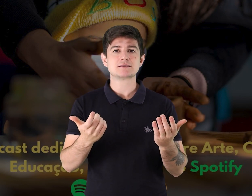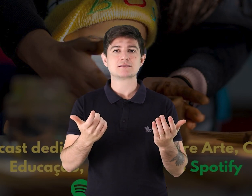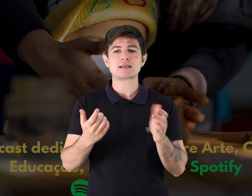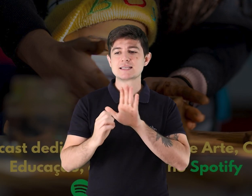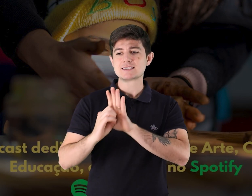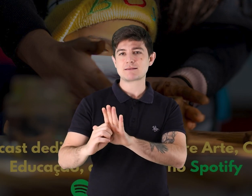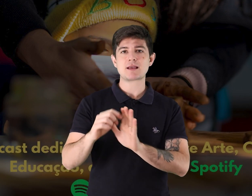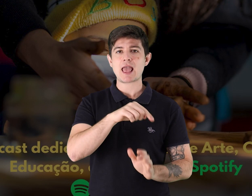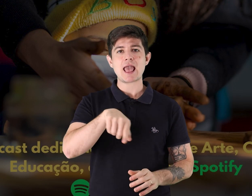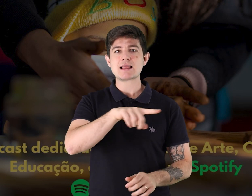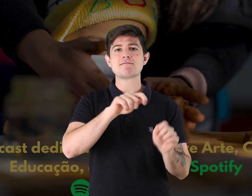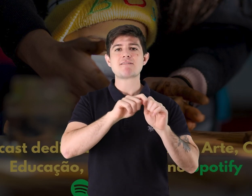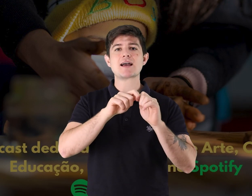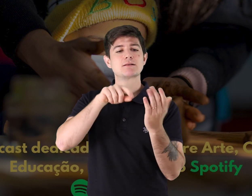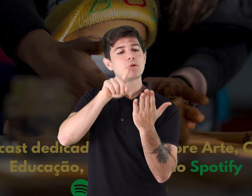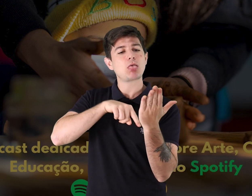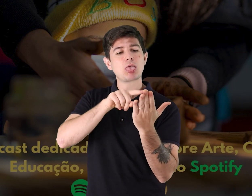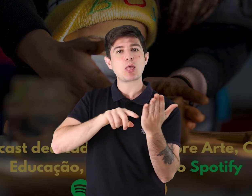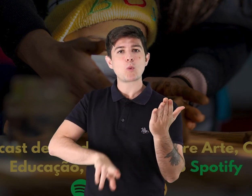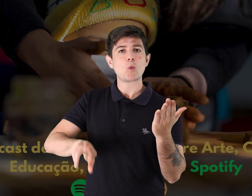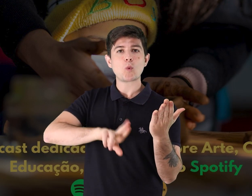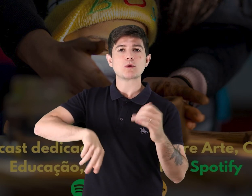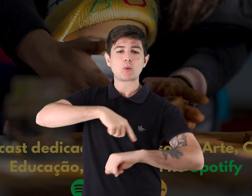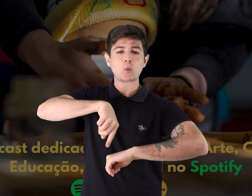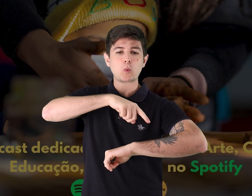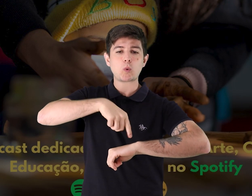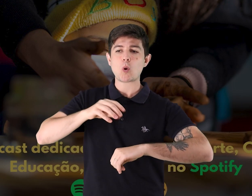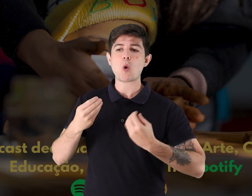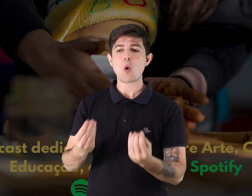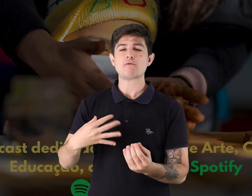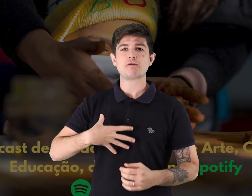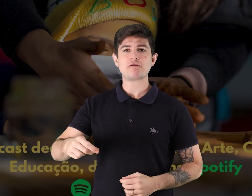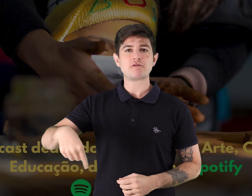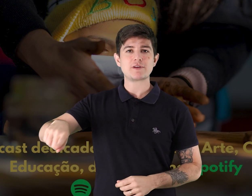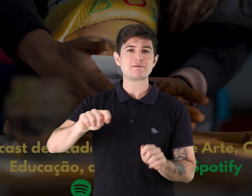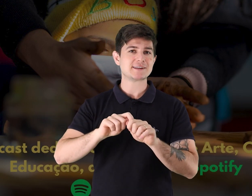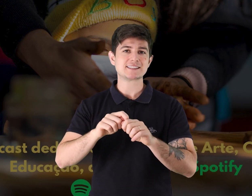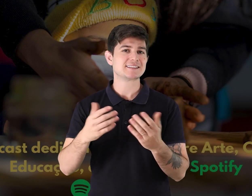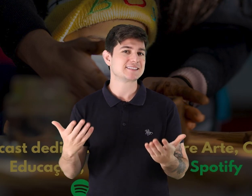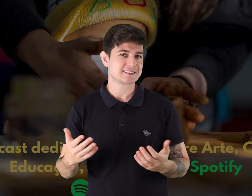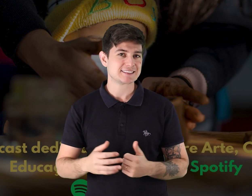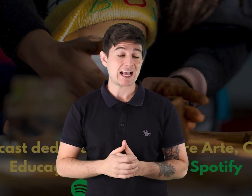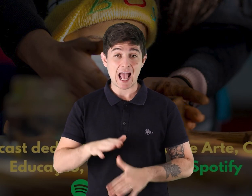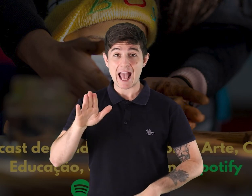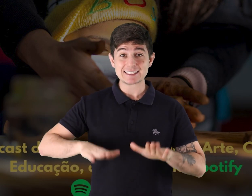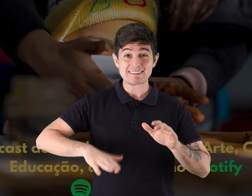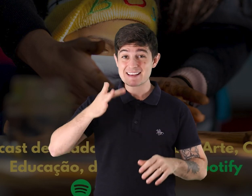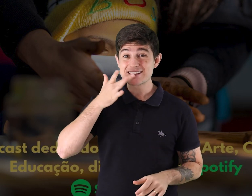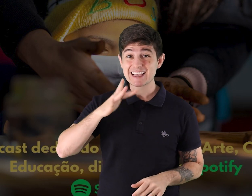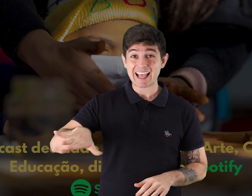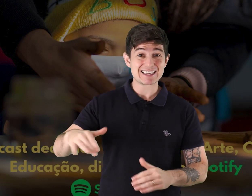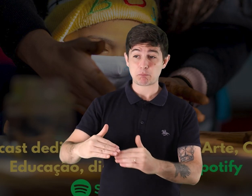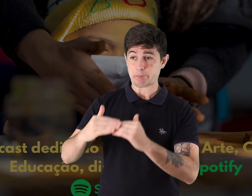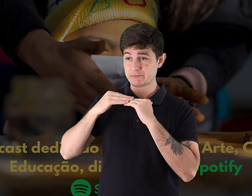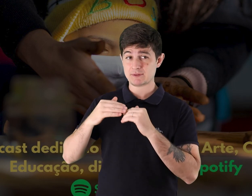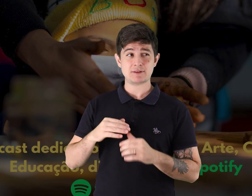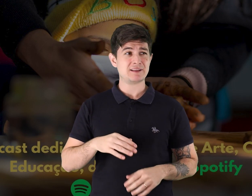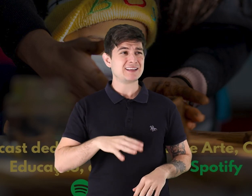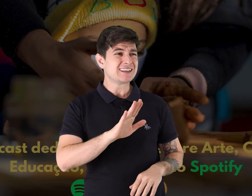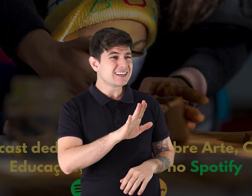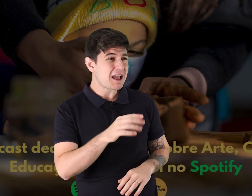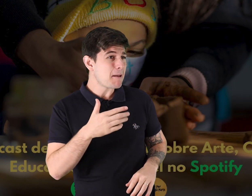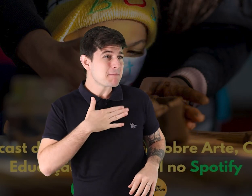também direto em frente ao celular? E às vezes a gente ouve aqui na escola as crianças, mas tia